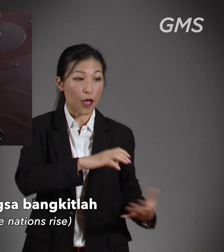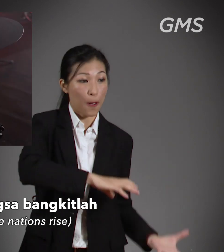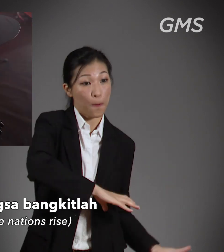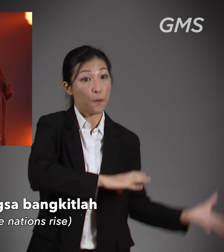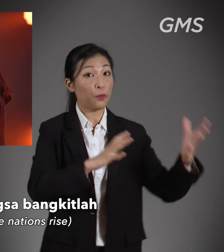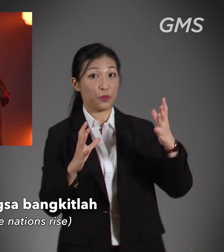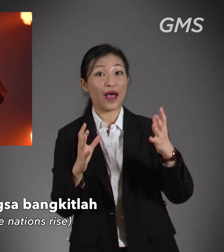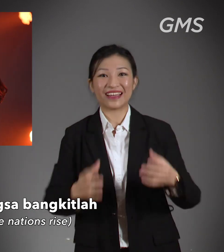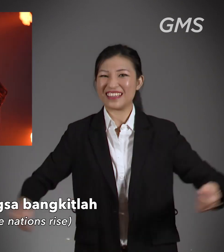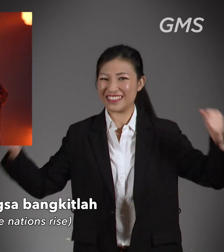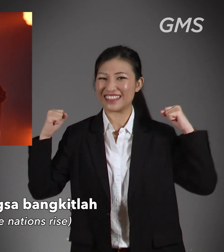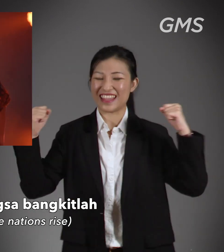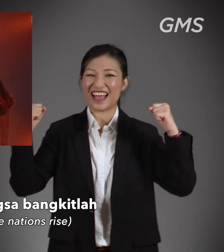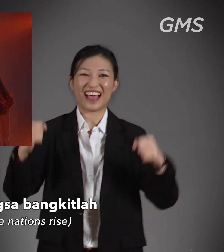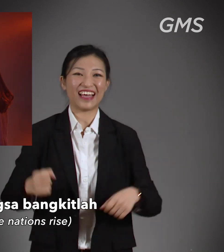Bangsa-bangsa